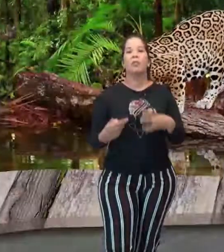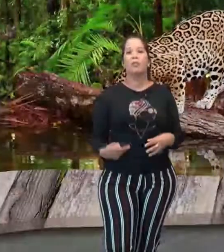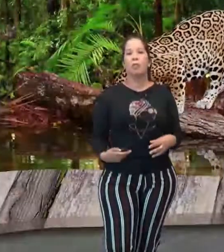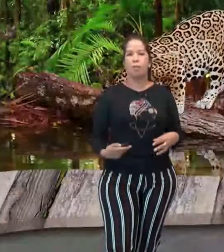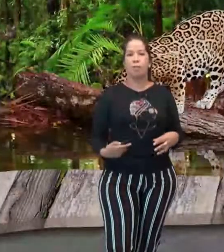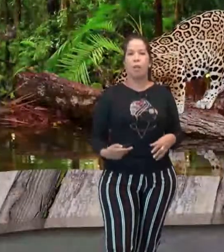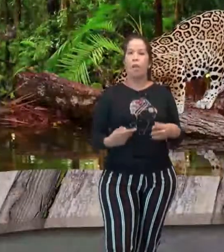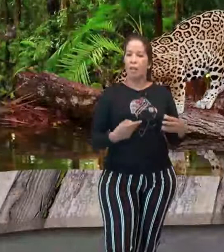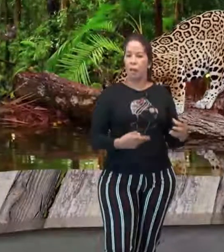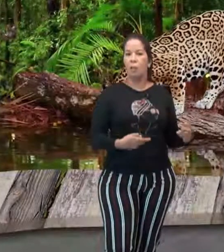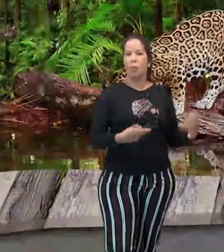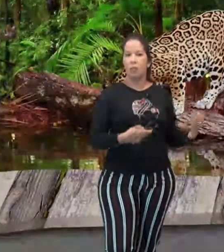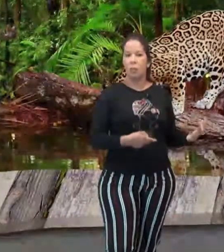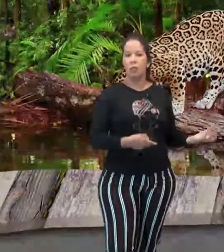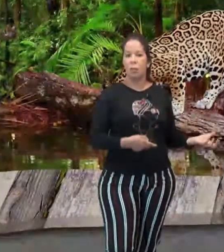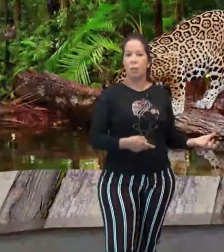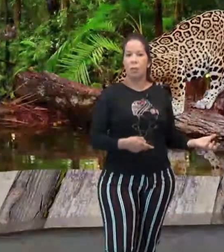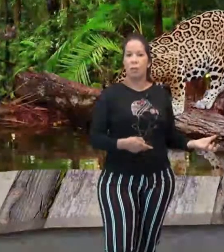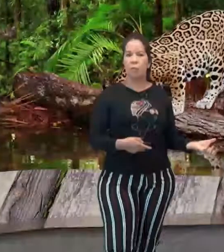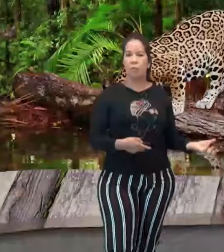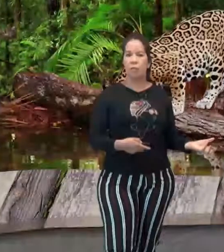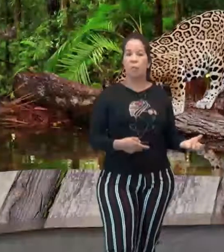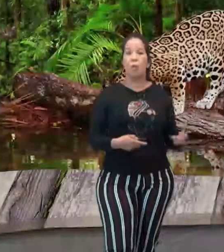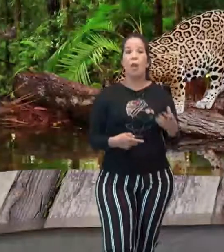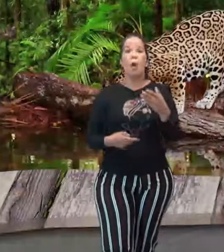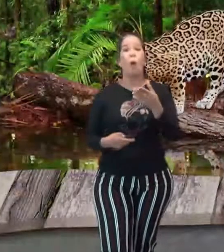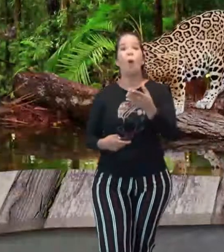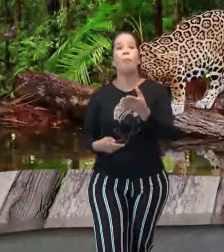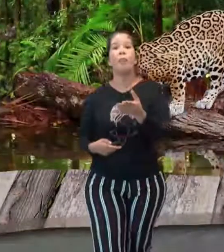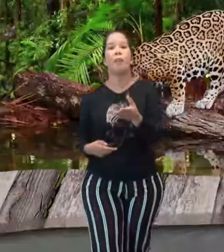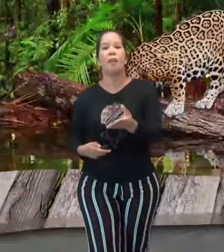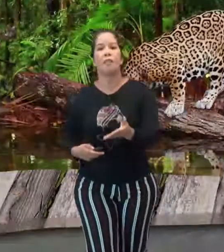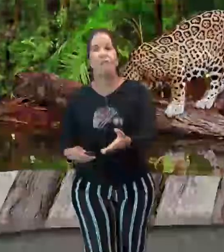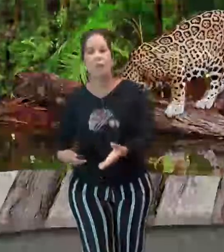os testículos. É uma situação que pode acontecer. Então,